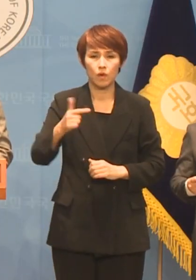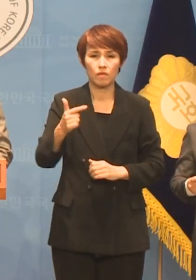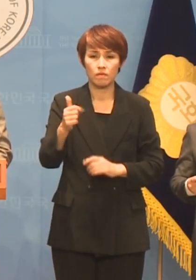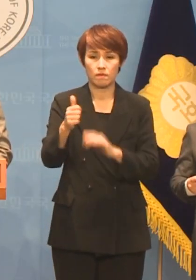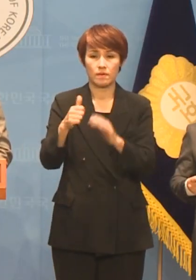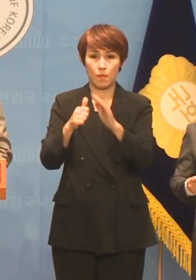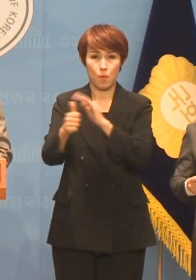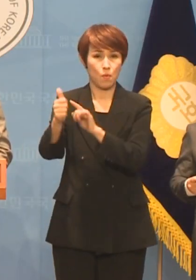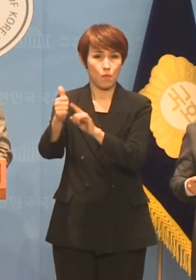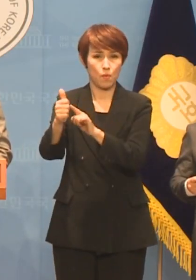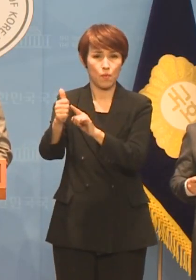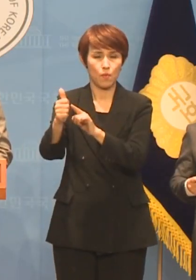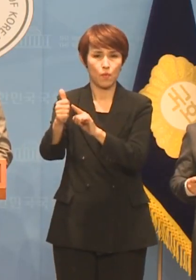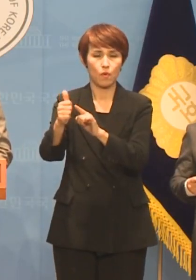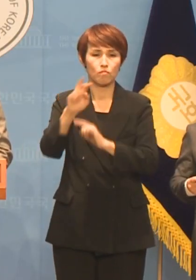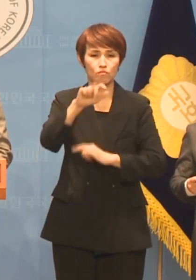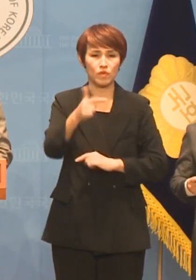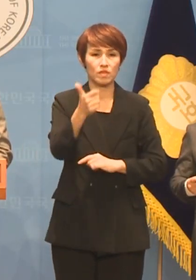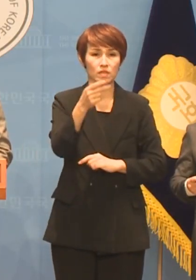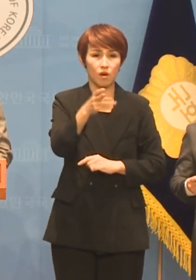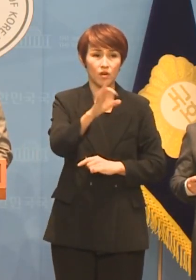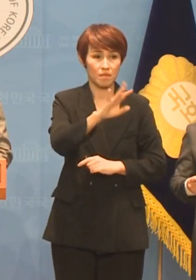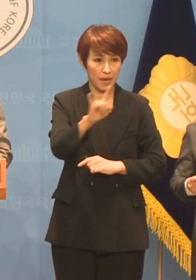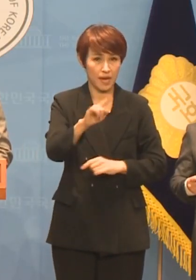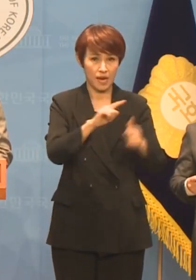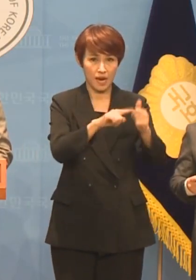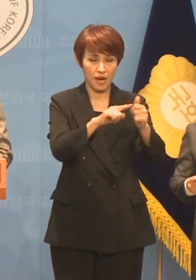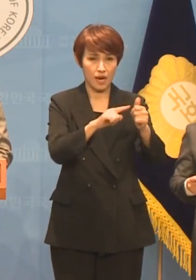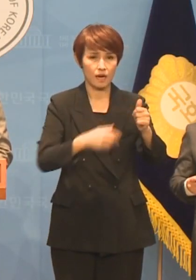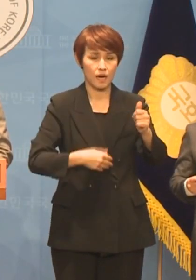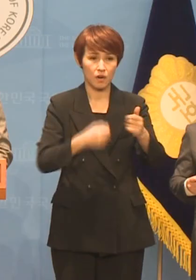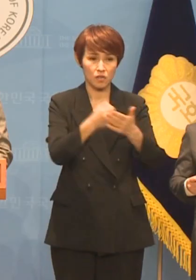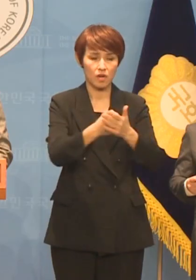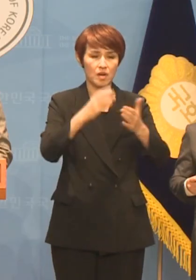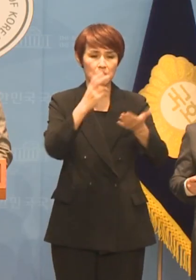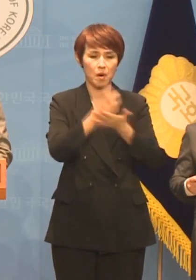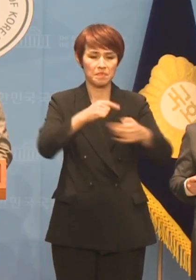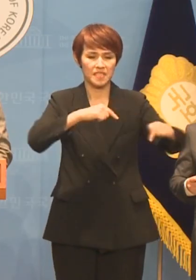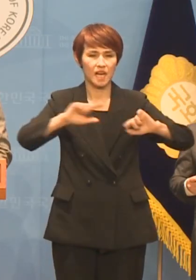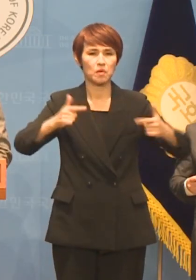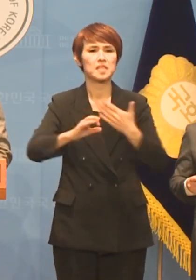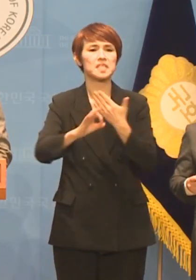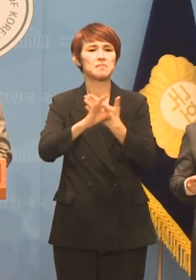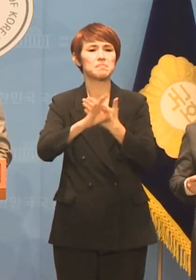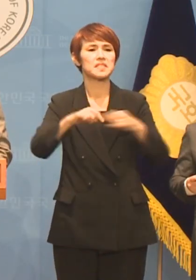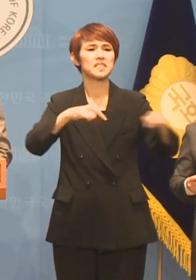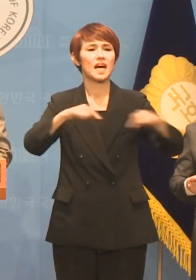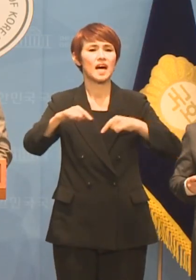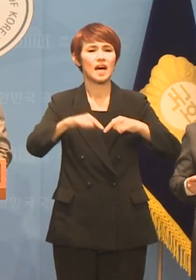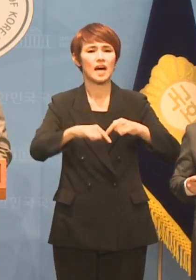권성동 원내대표는 문영배 권한 대행의 결정은 법치가 아닌 인치에 불과하다며